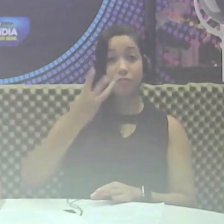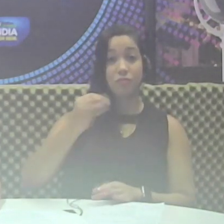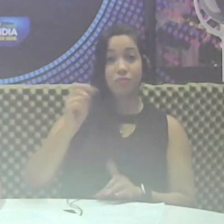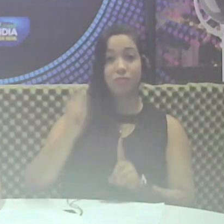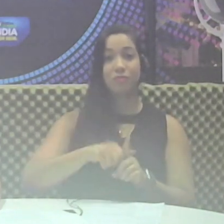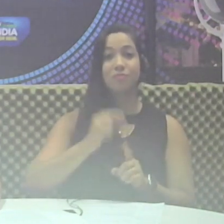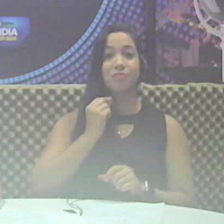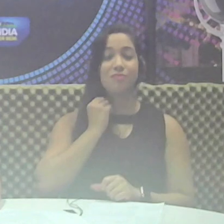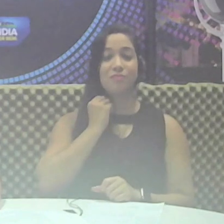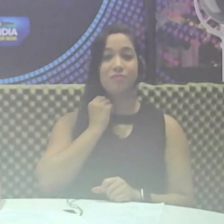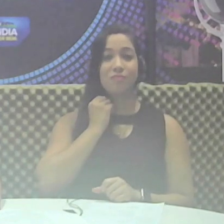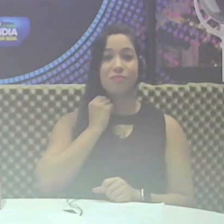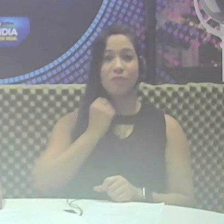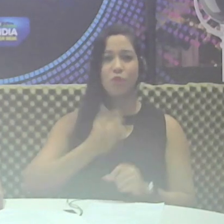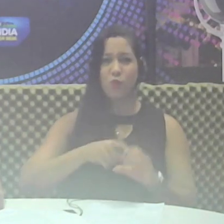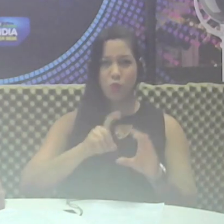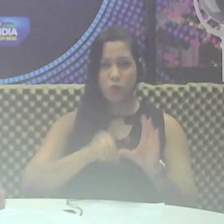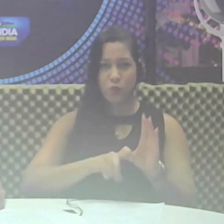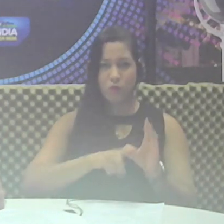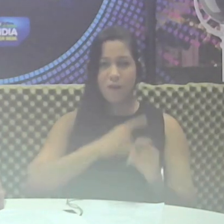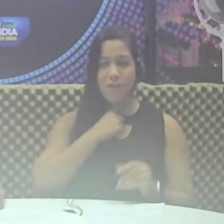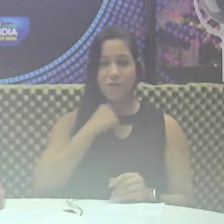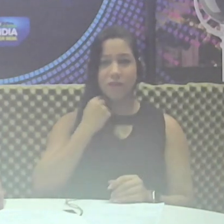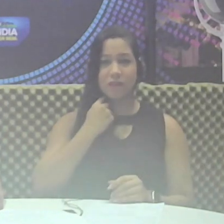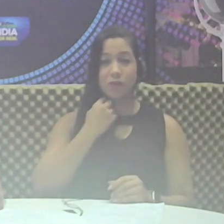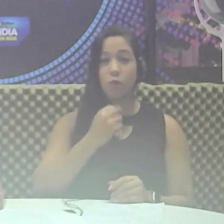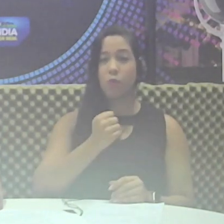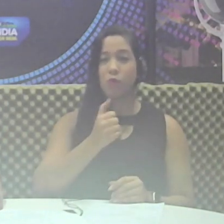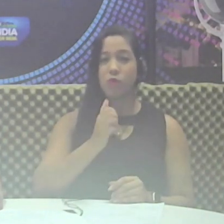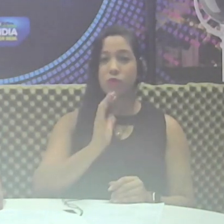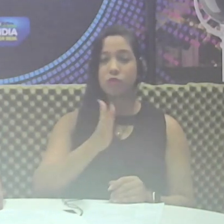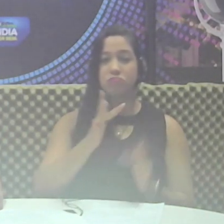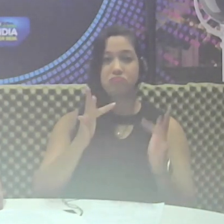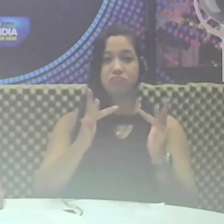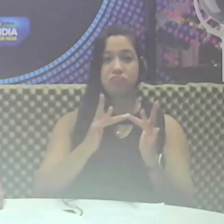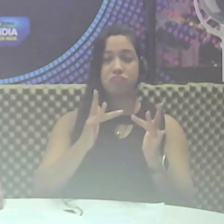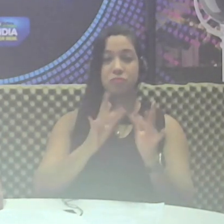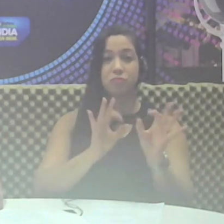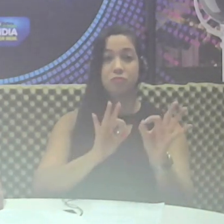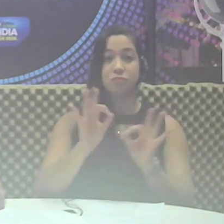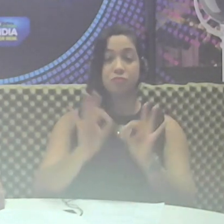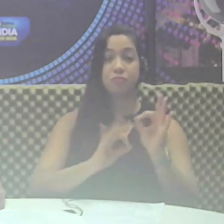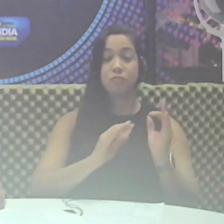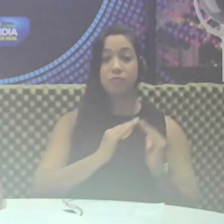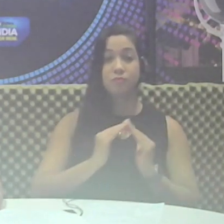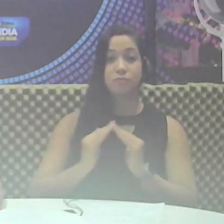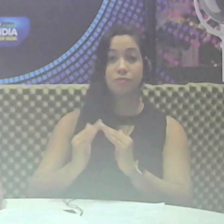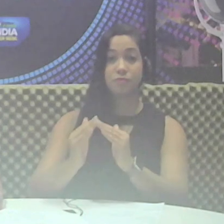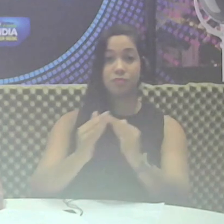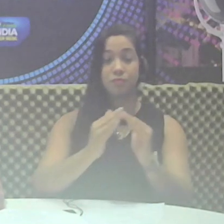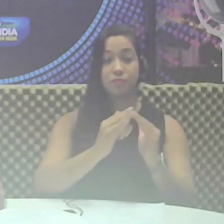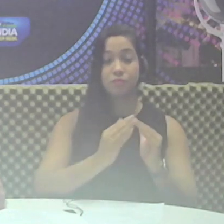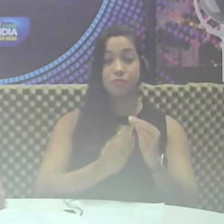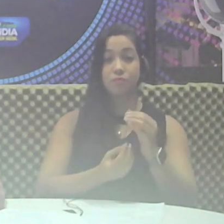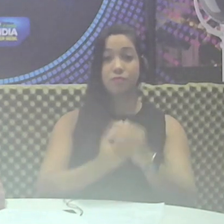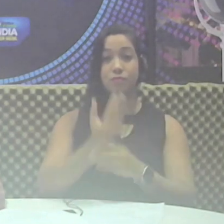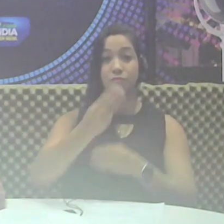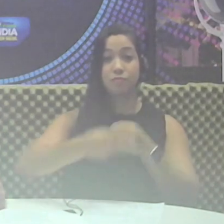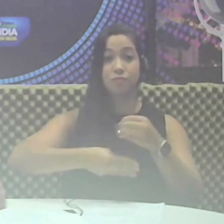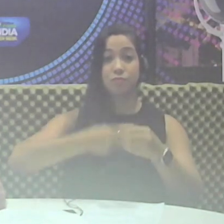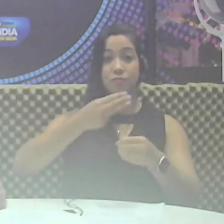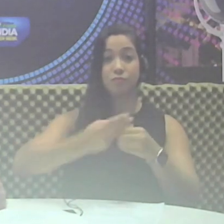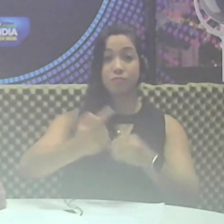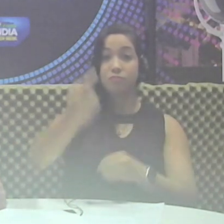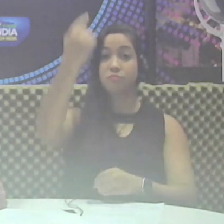possui débitos vencidos e a vencer relacionados aos programas habitacionais instituídos pelo município no passado,